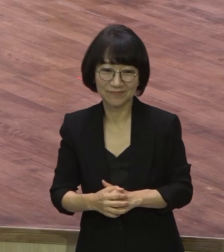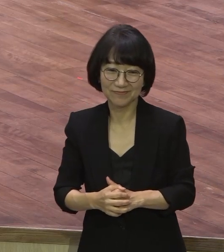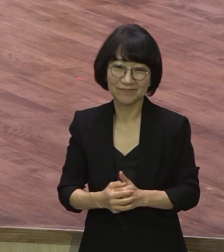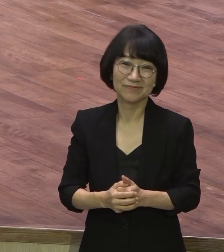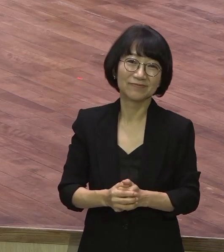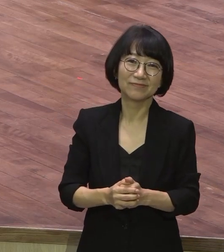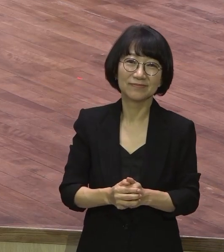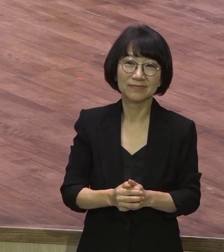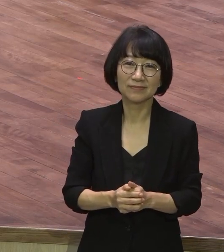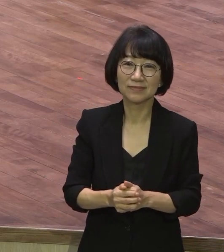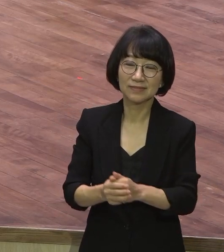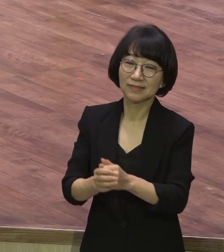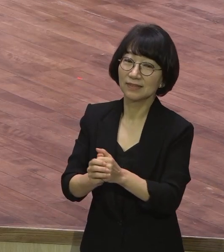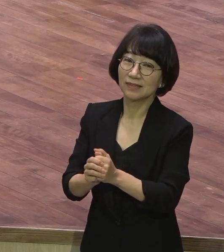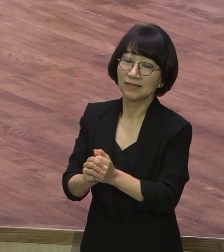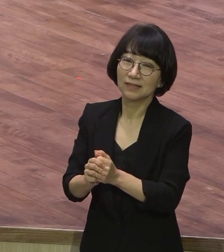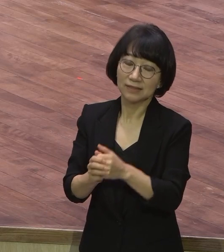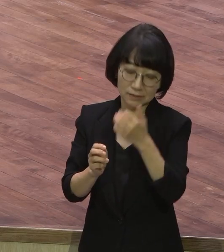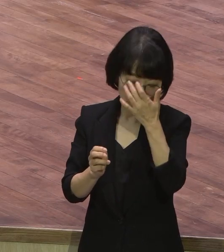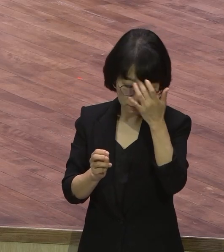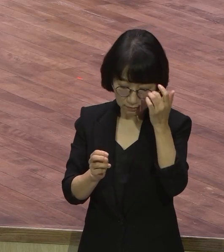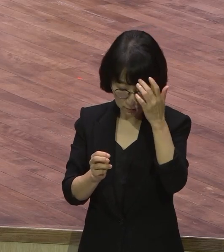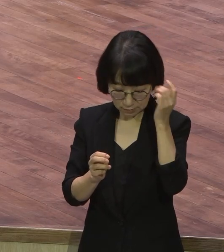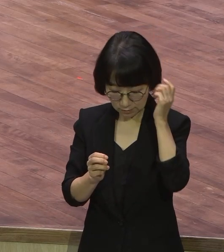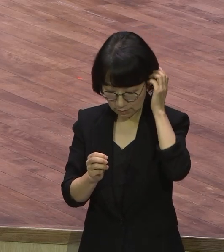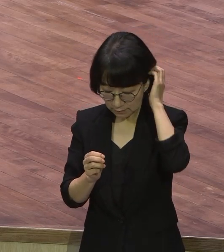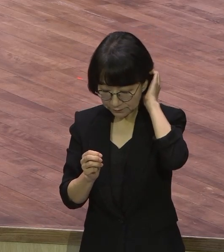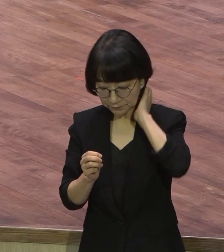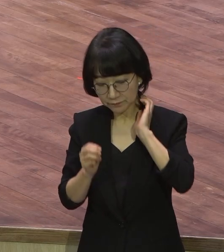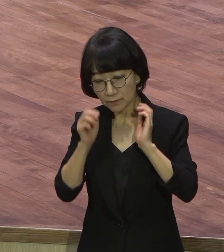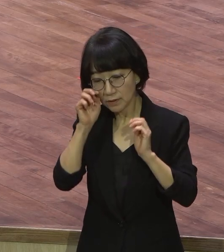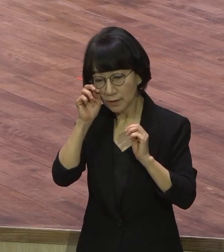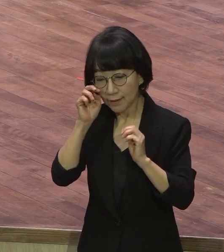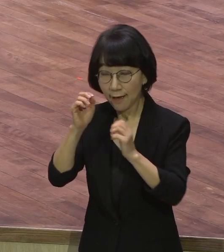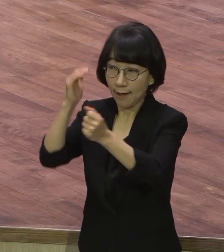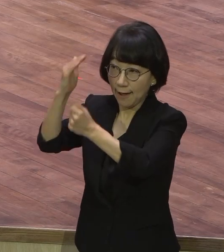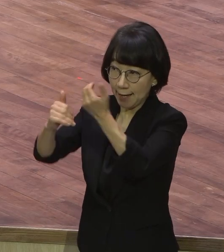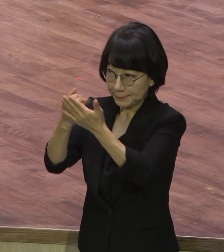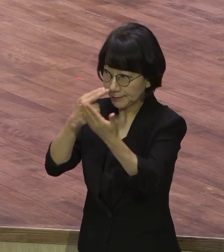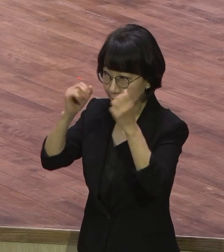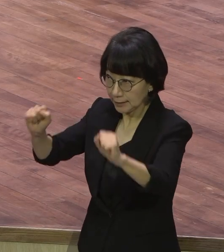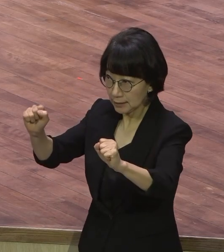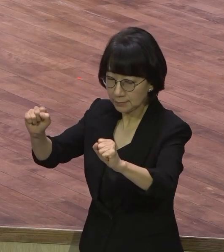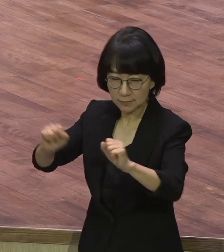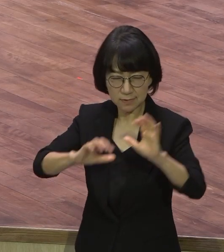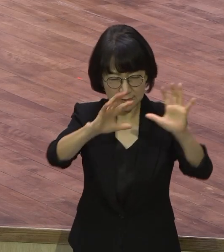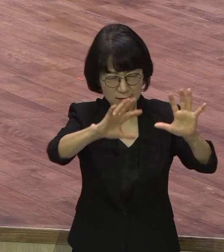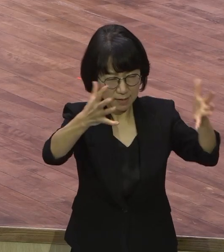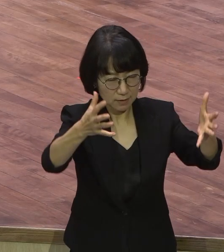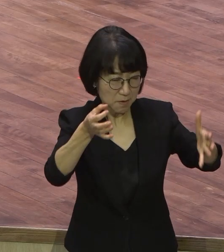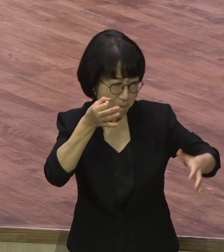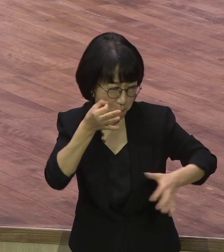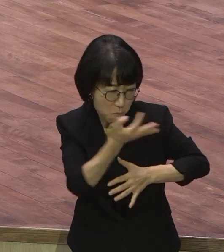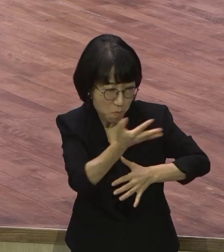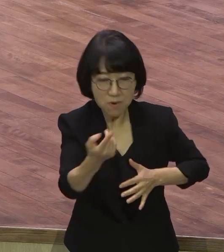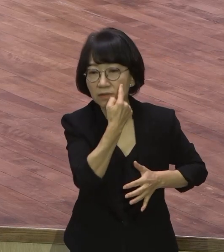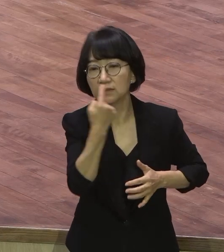하나님이 살아계신 것을 온 나라에다 전파하는 정인되었습니다.